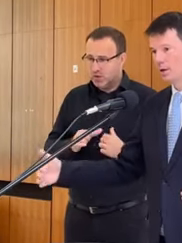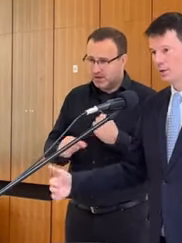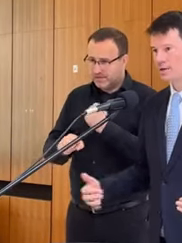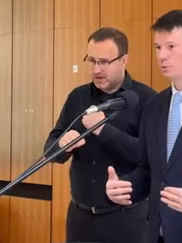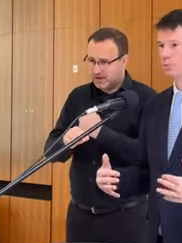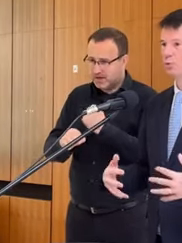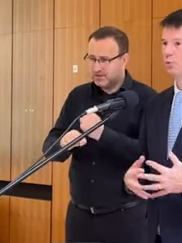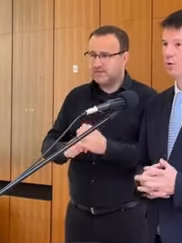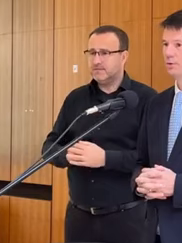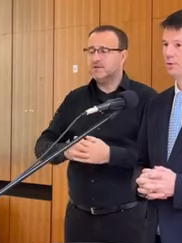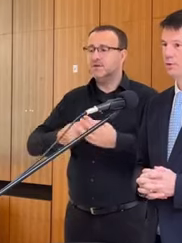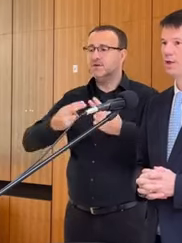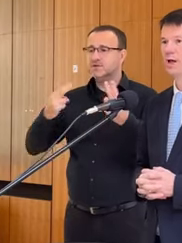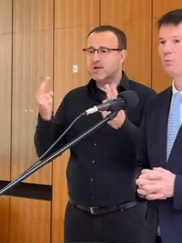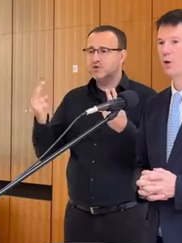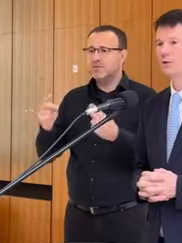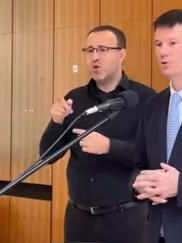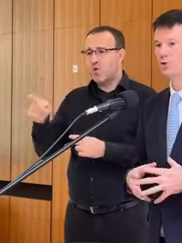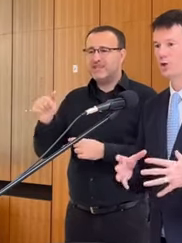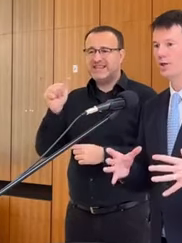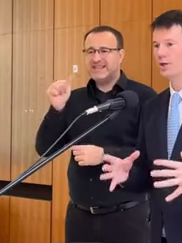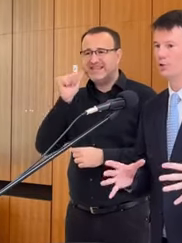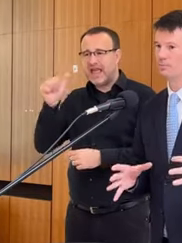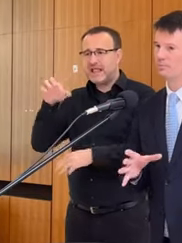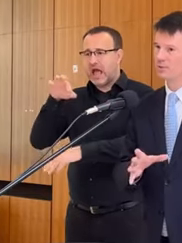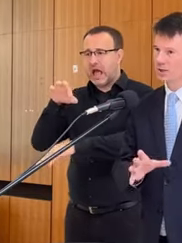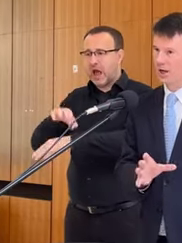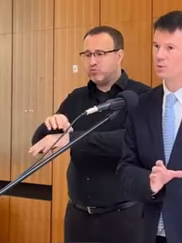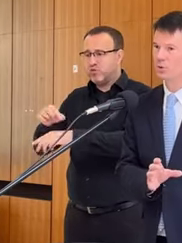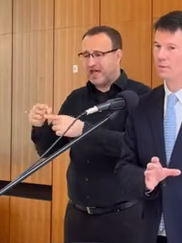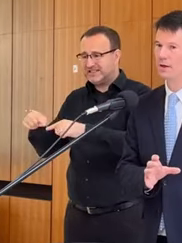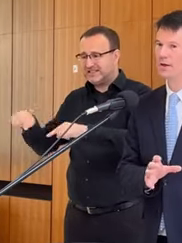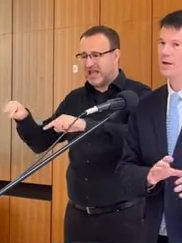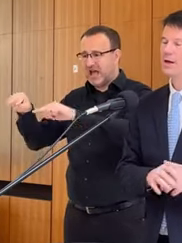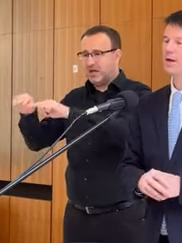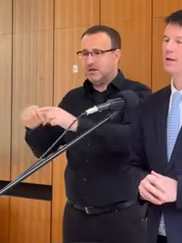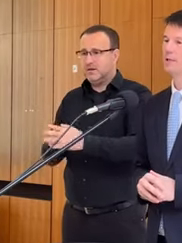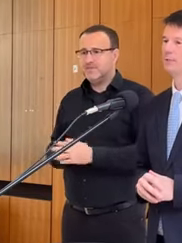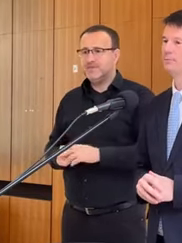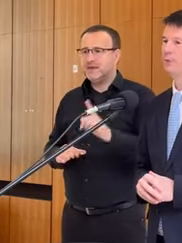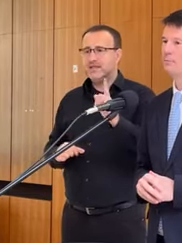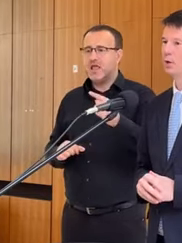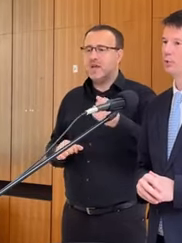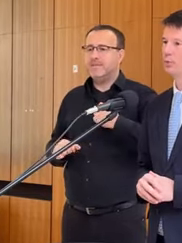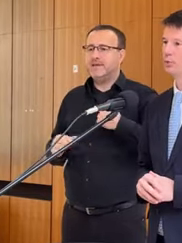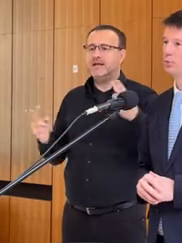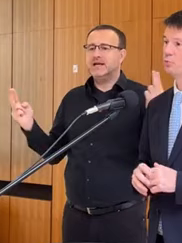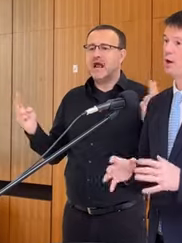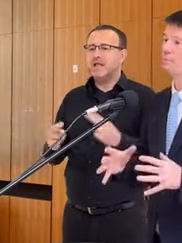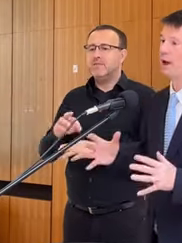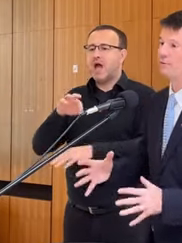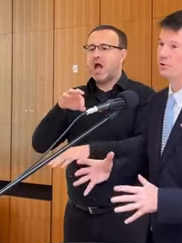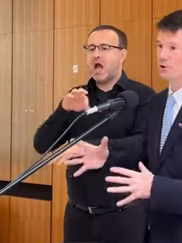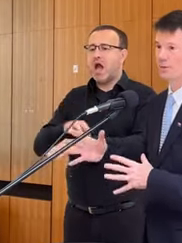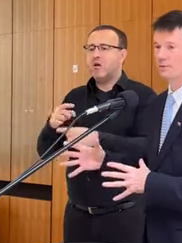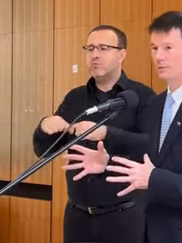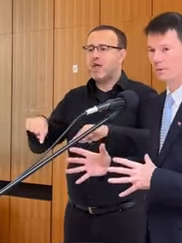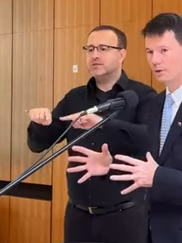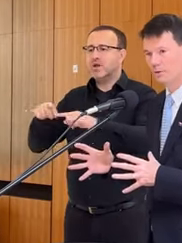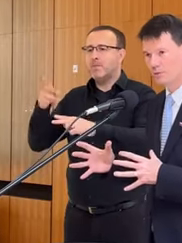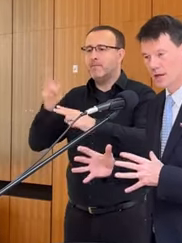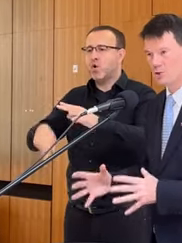Samozrejme, nastupujú do denných ambulancií, čiže nie, že skracujeme ambulantnú pohotovostnú službu, ale práve,